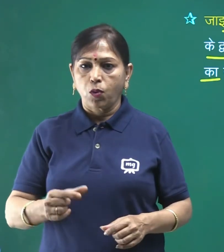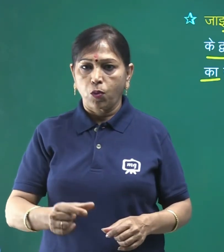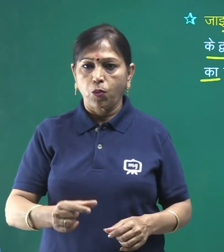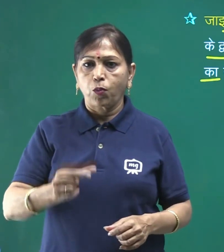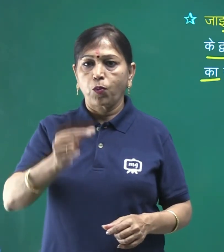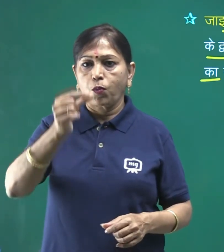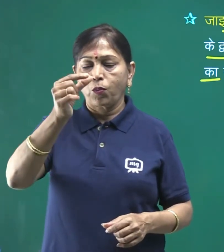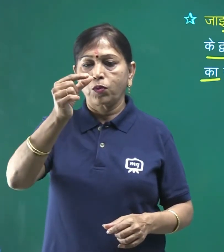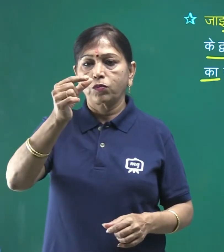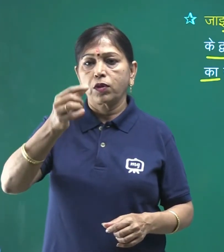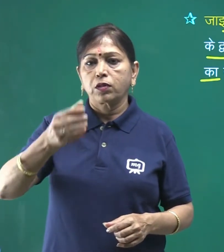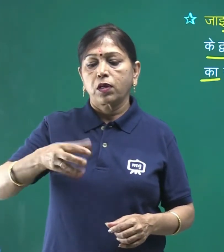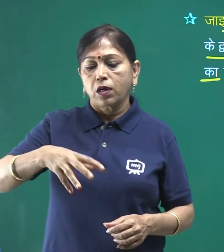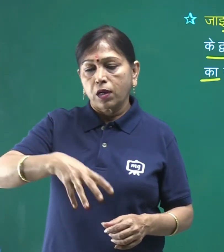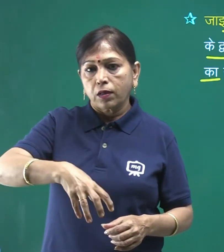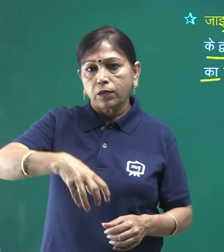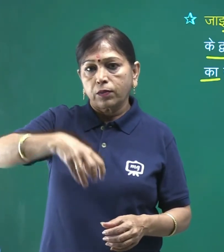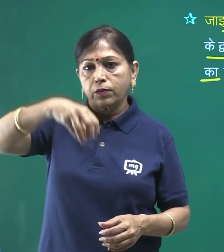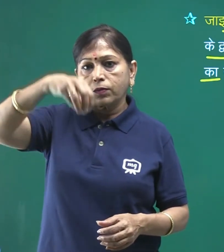ऊर्ध्वाधर संवहन होता है।